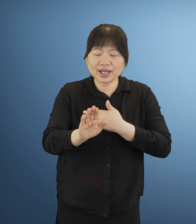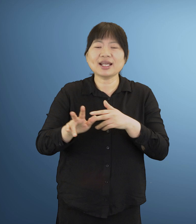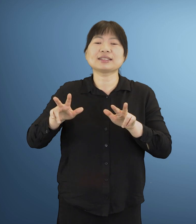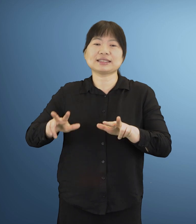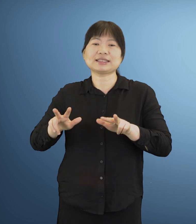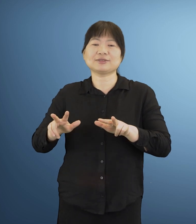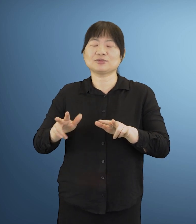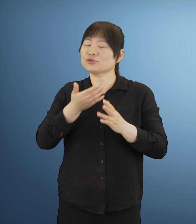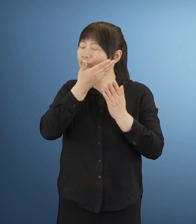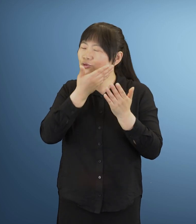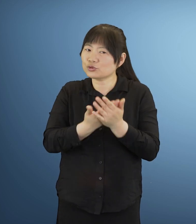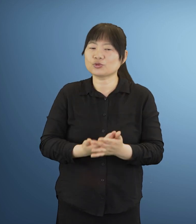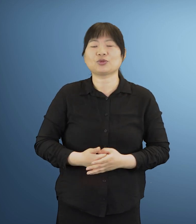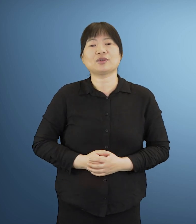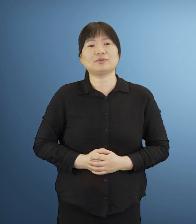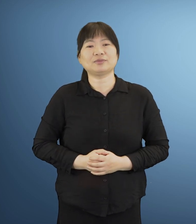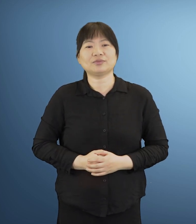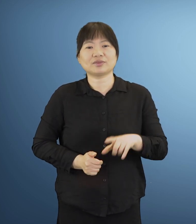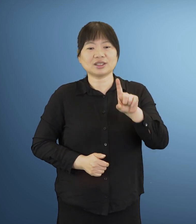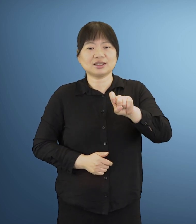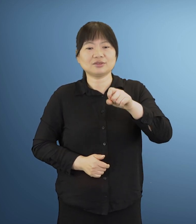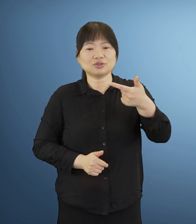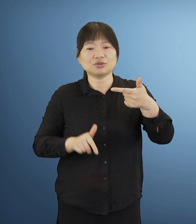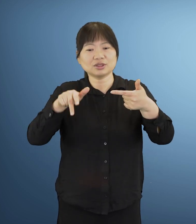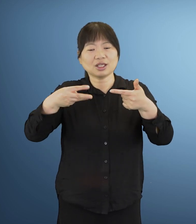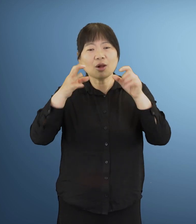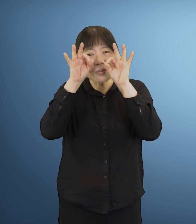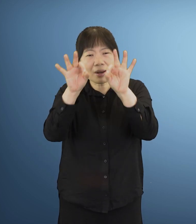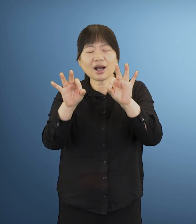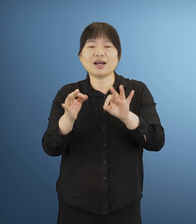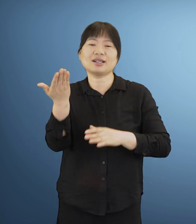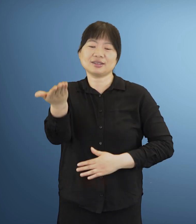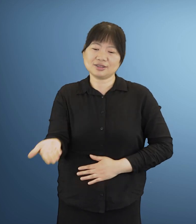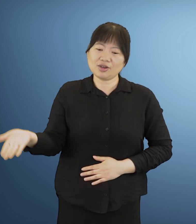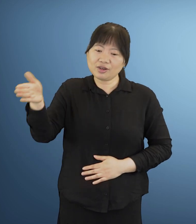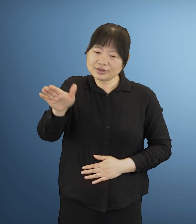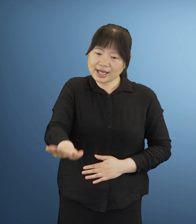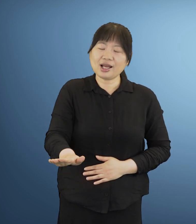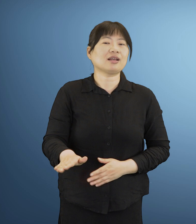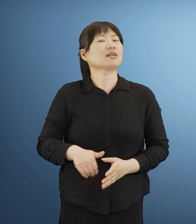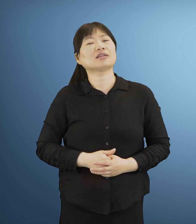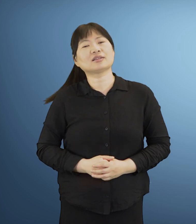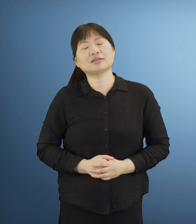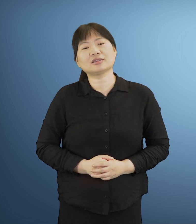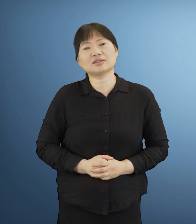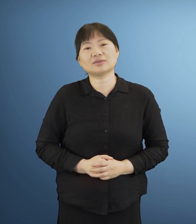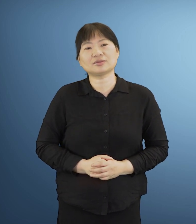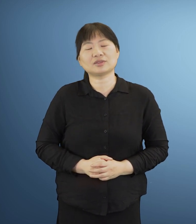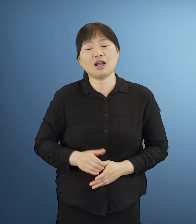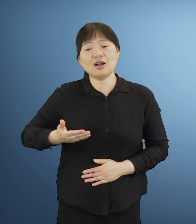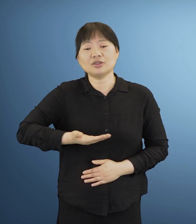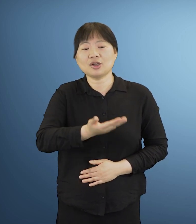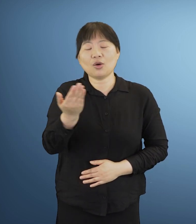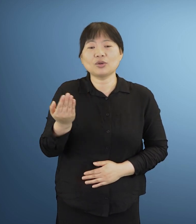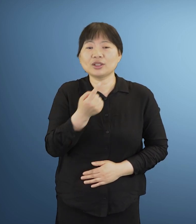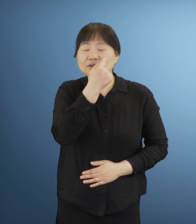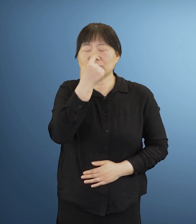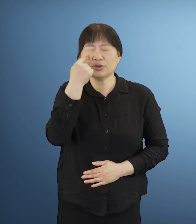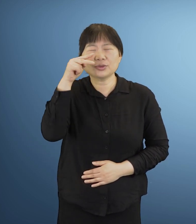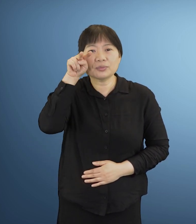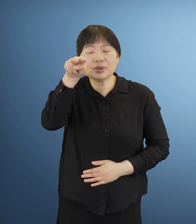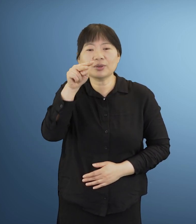중요합니다. 다시 16절을 보니까 그러나 반전이죠. 너희 눈은